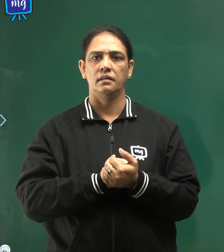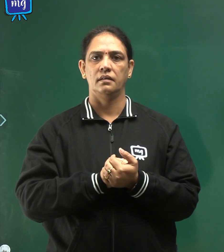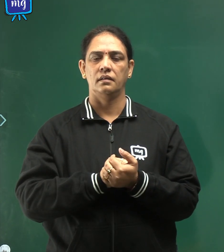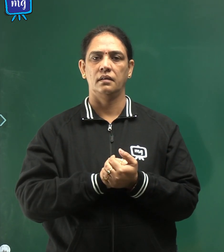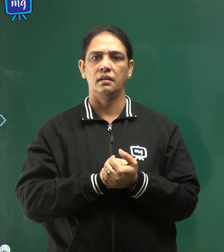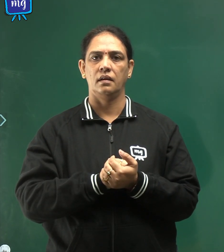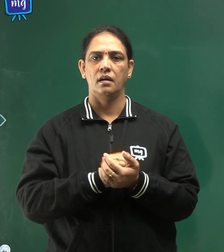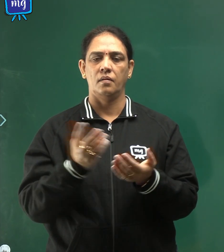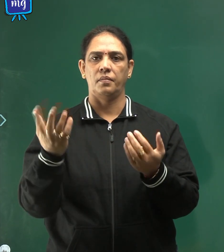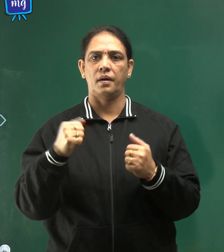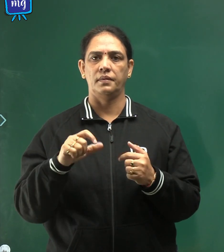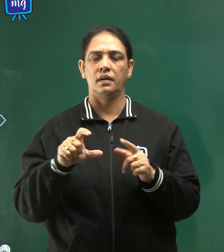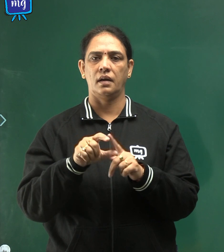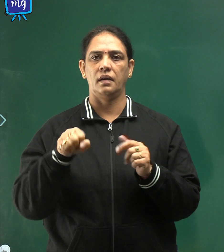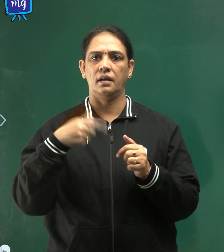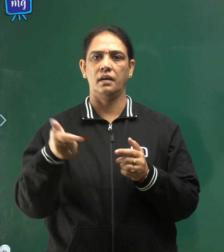प्राप्त करने की